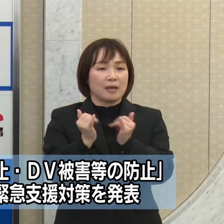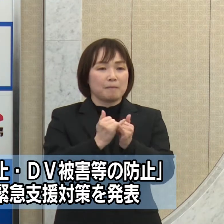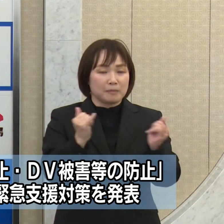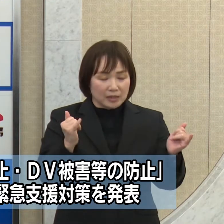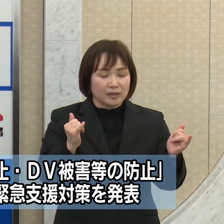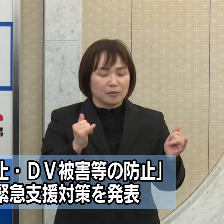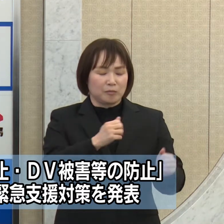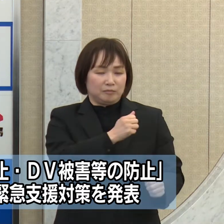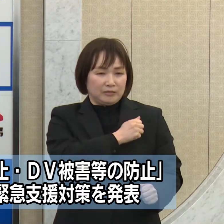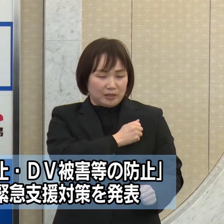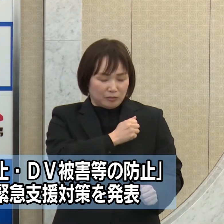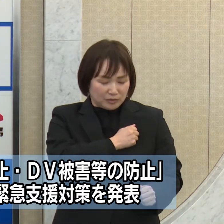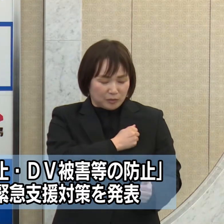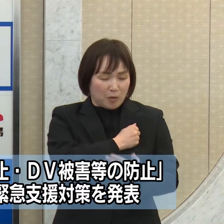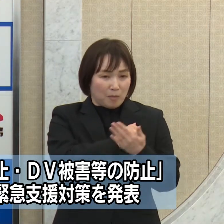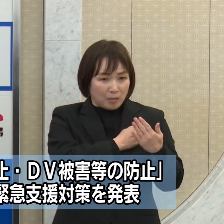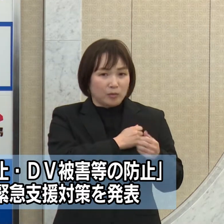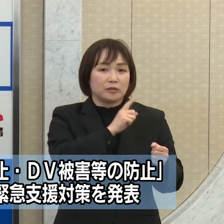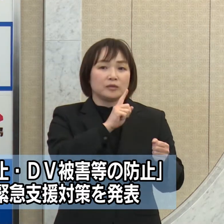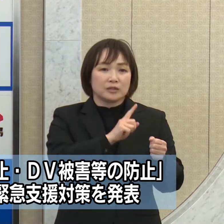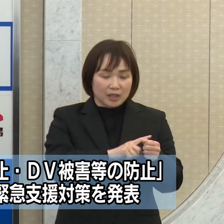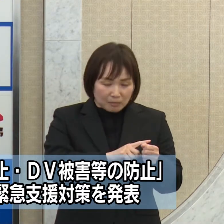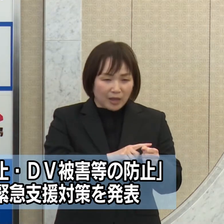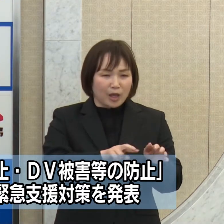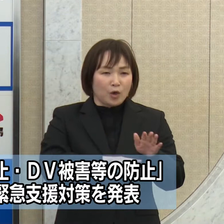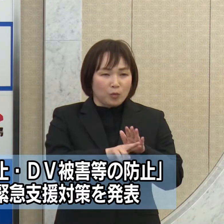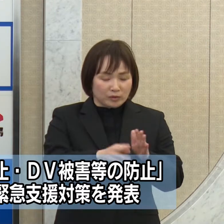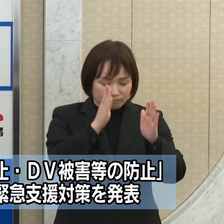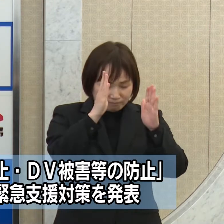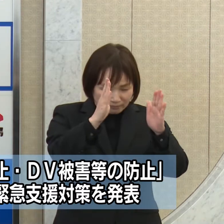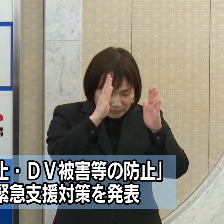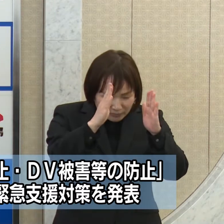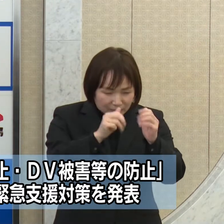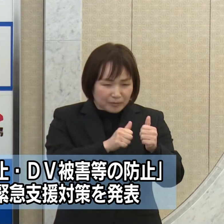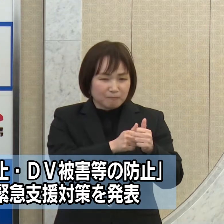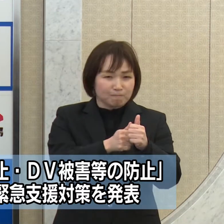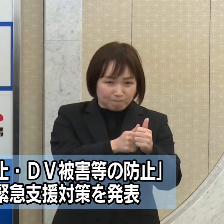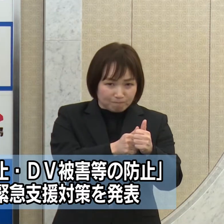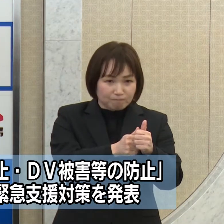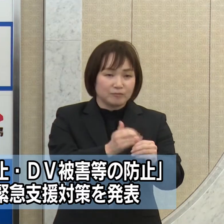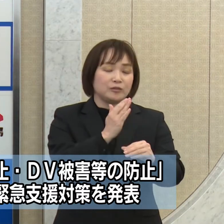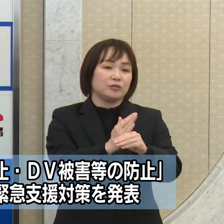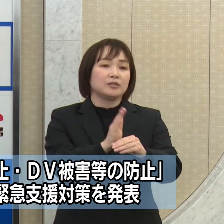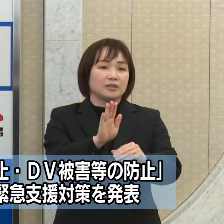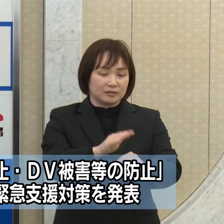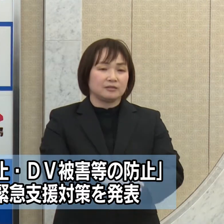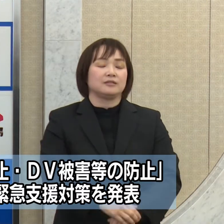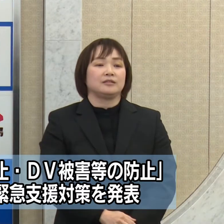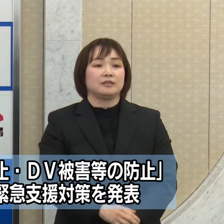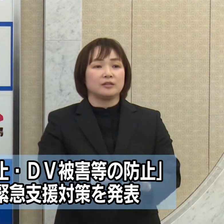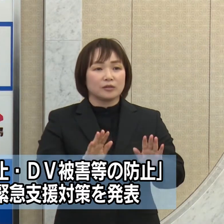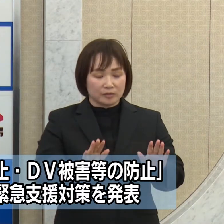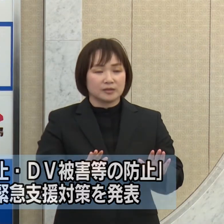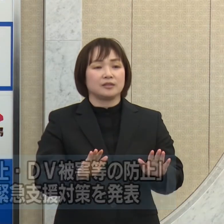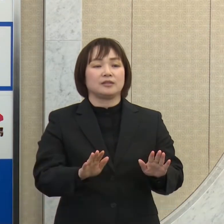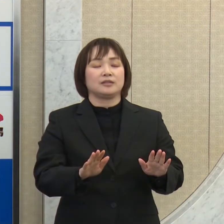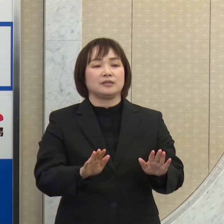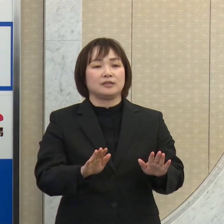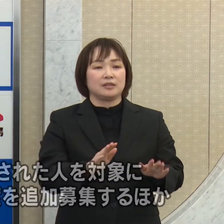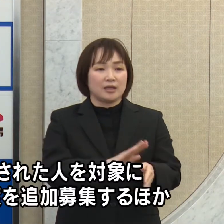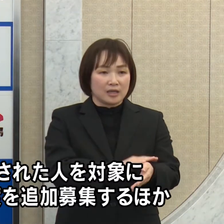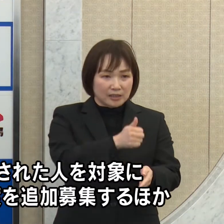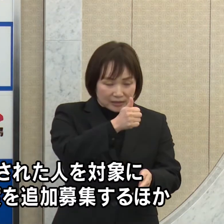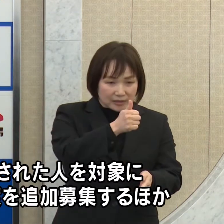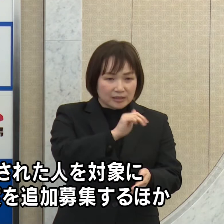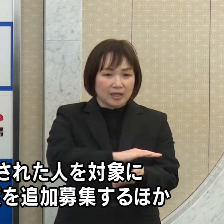防止、高齢者への支援を柱とした新たな緊急支援対策を発表しました。